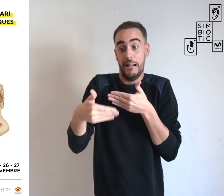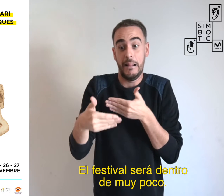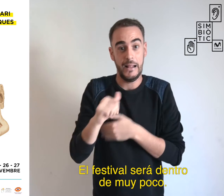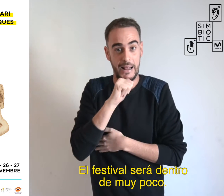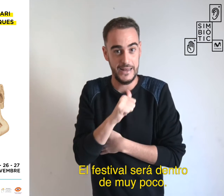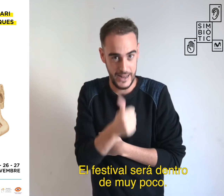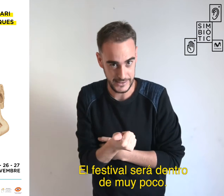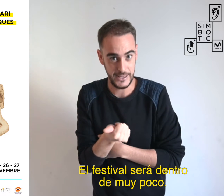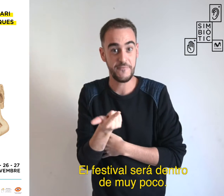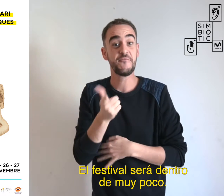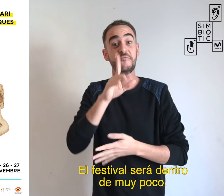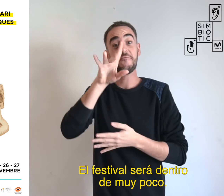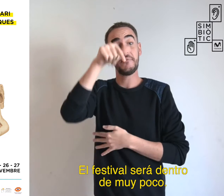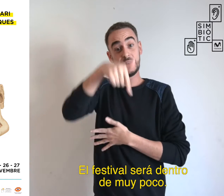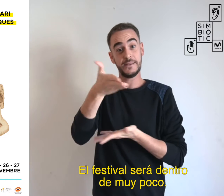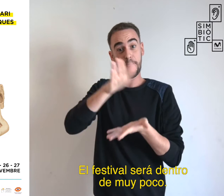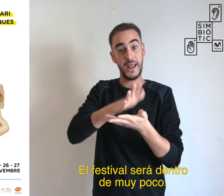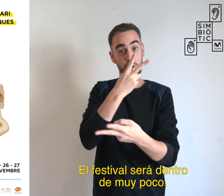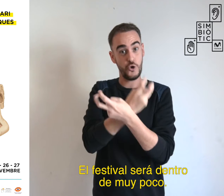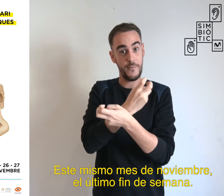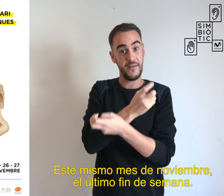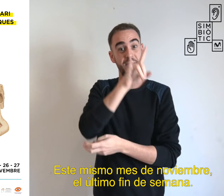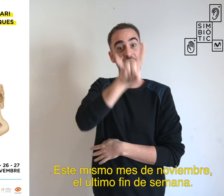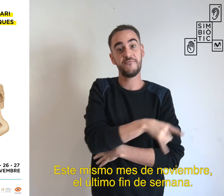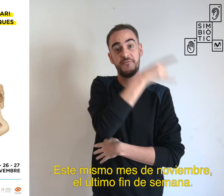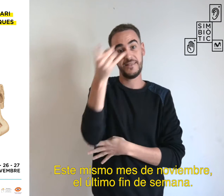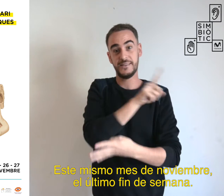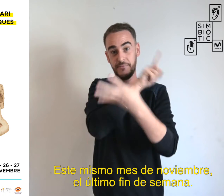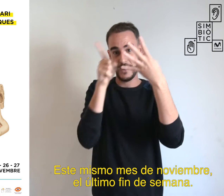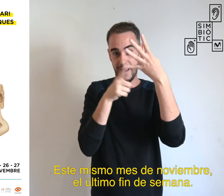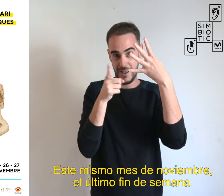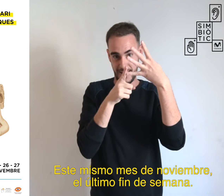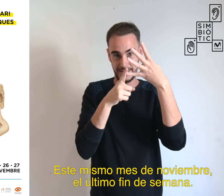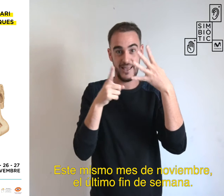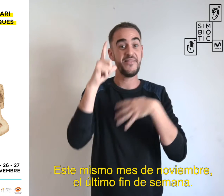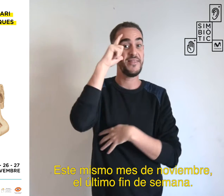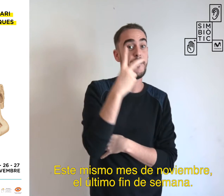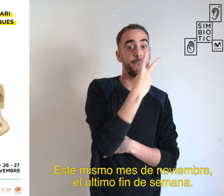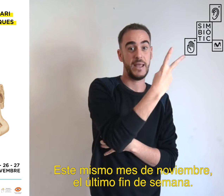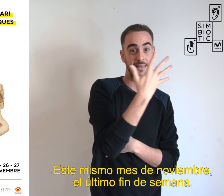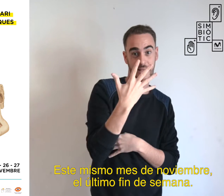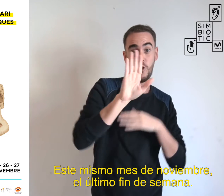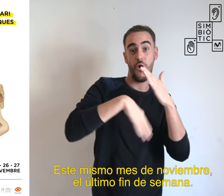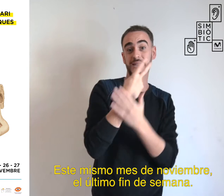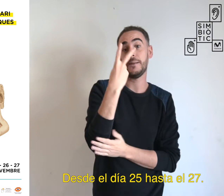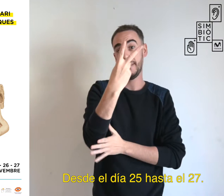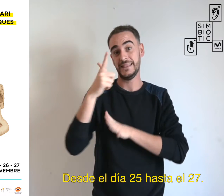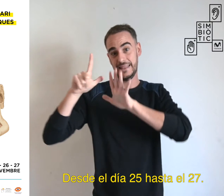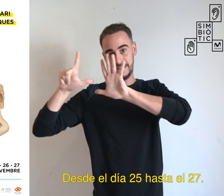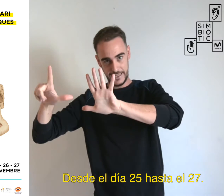El festival será dentro de muy poco. Este mismo mes de noviembre, el último fin de semana, desde el día